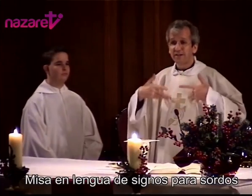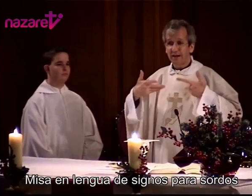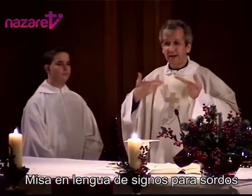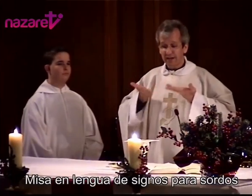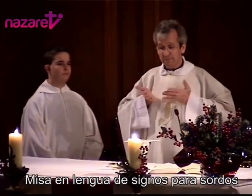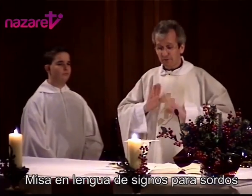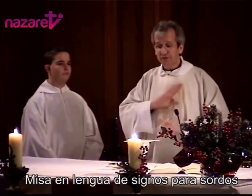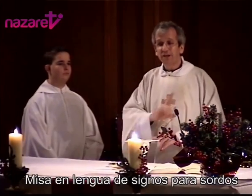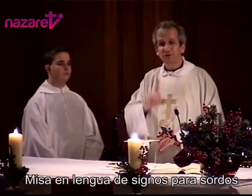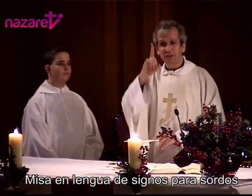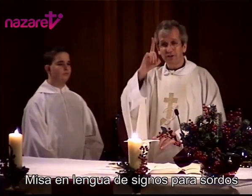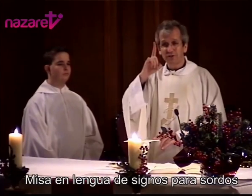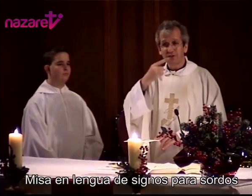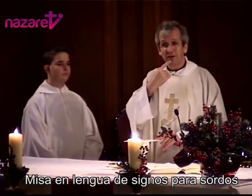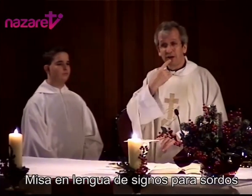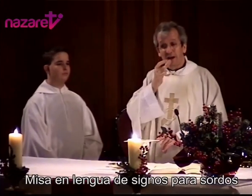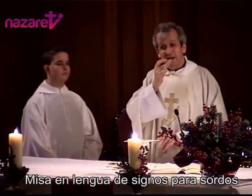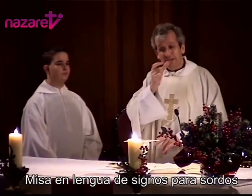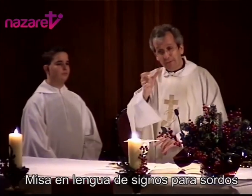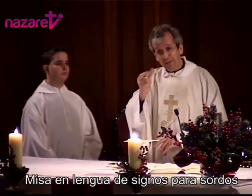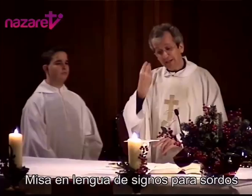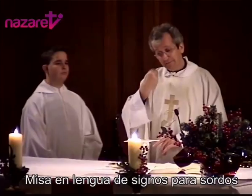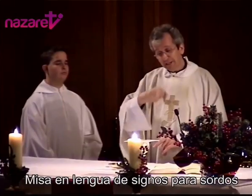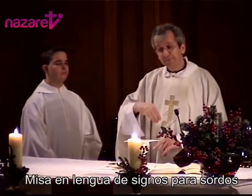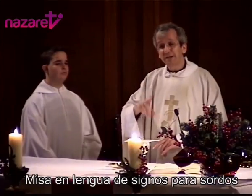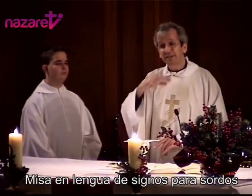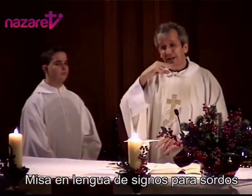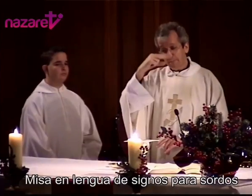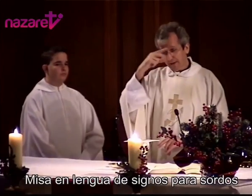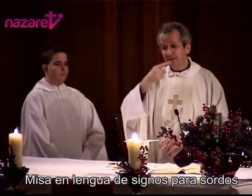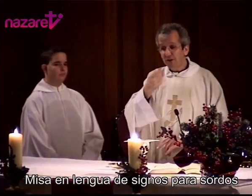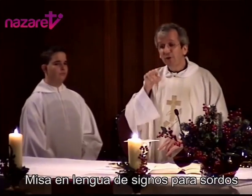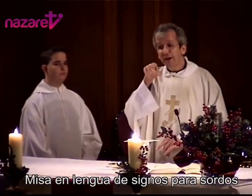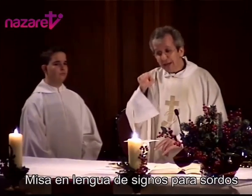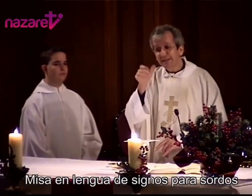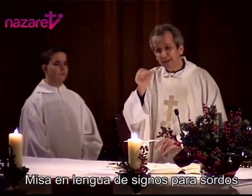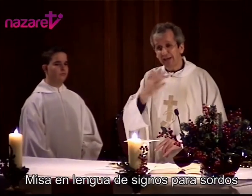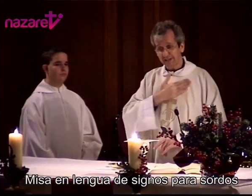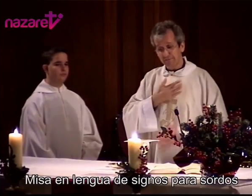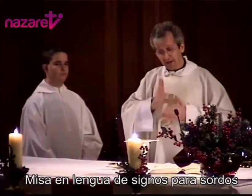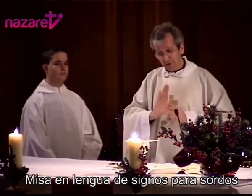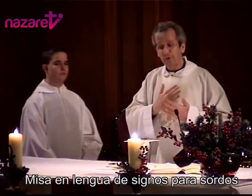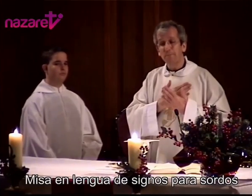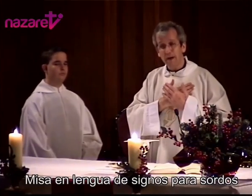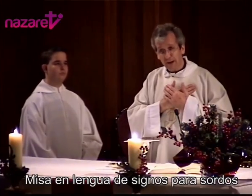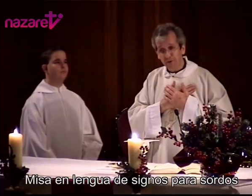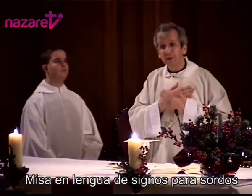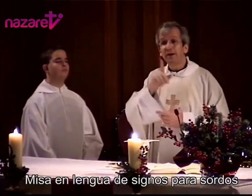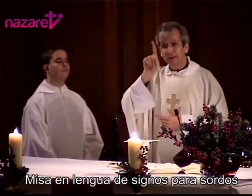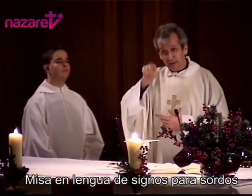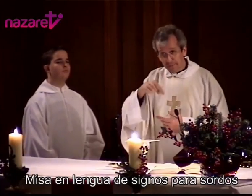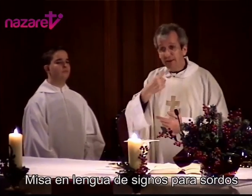Llenos de alegría por ser hijos de Dios, las palabras mismas que el Padre dijo, «Este es mi Hijo, mi